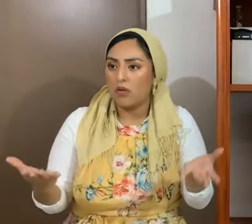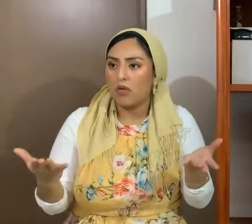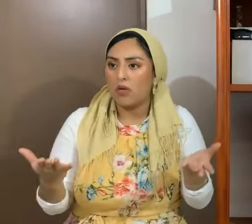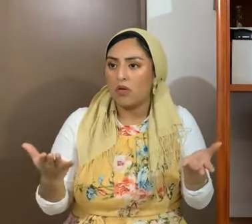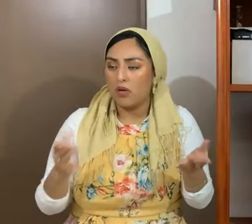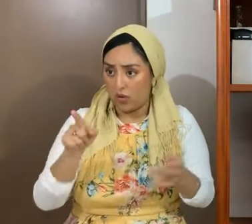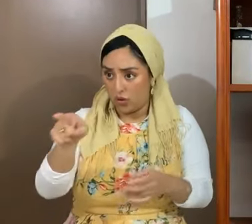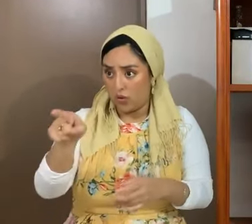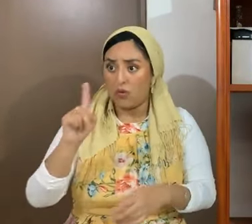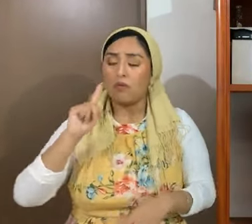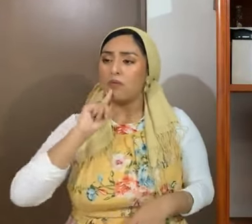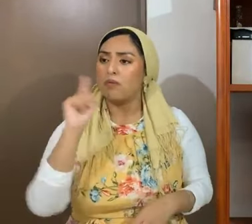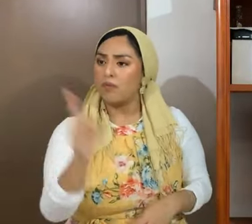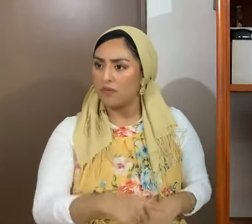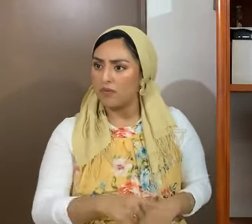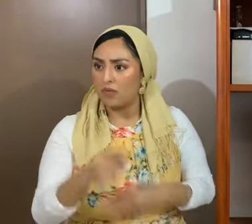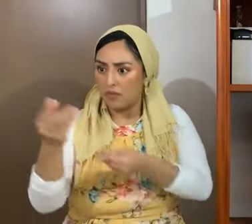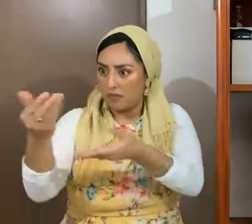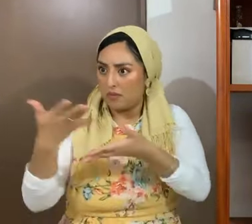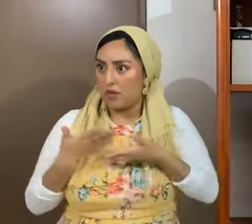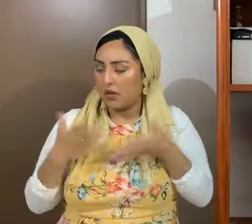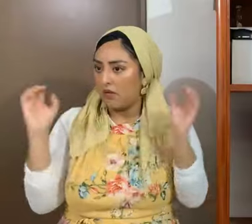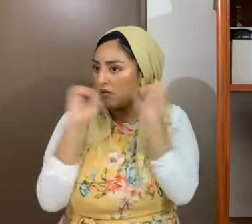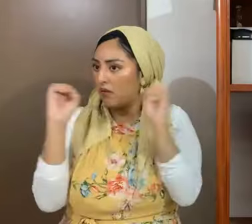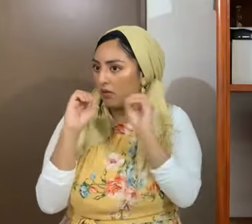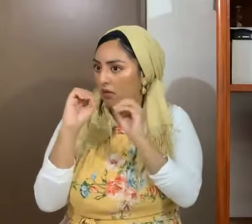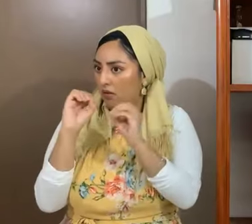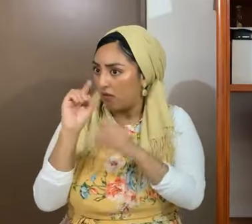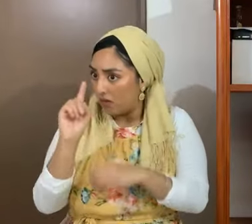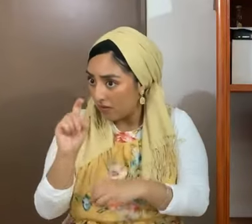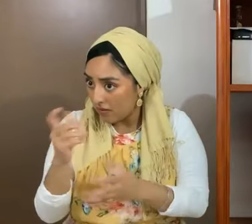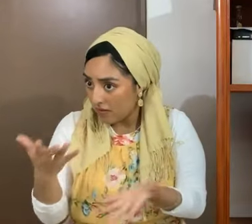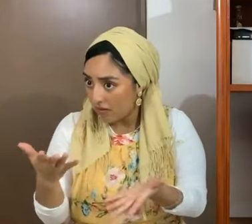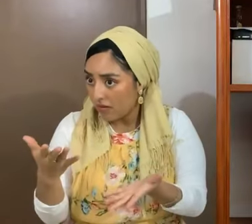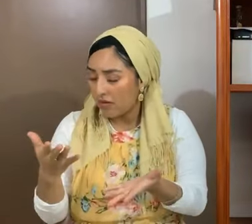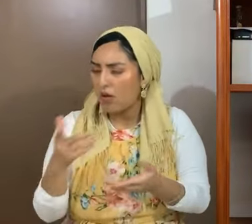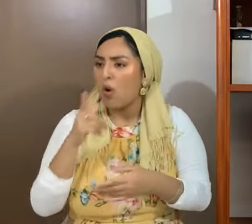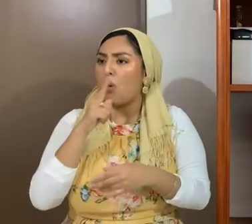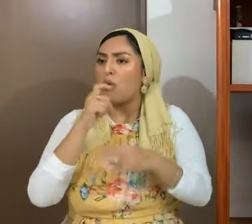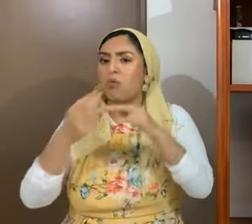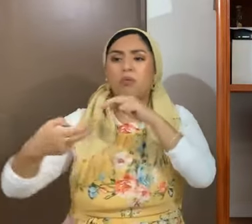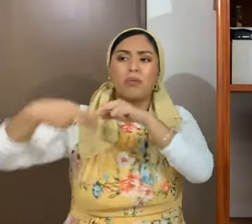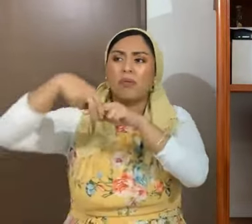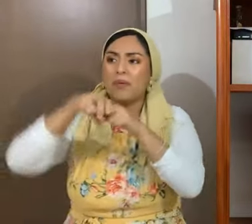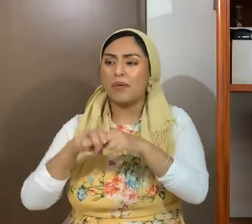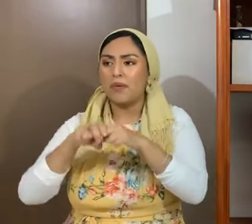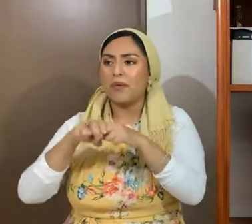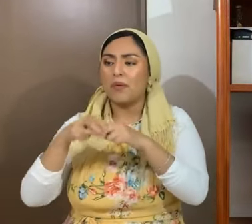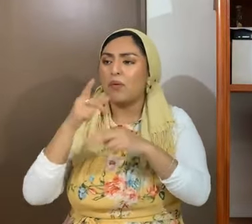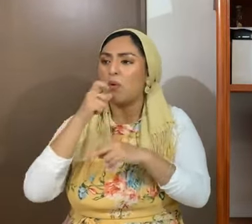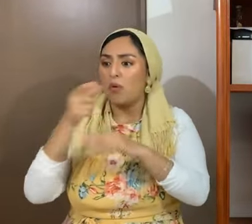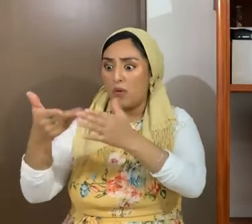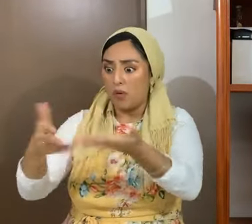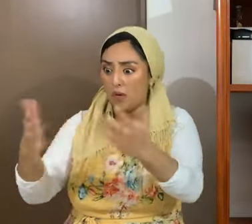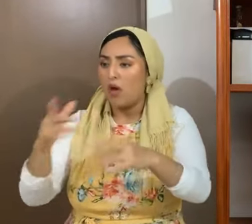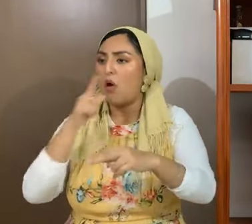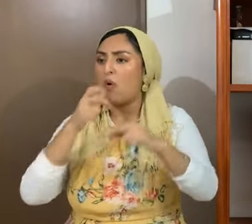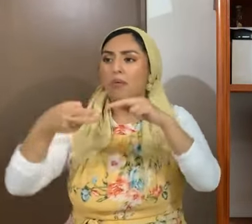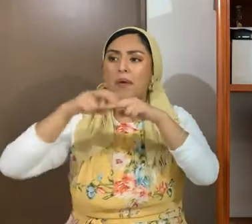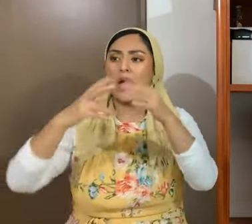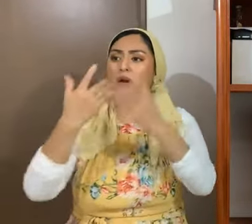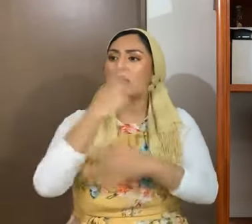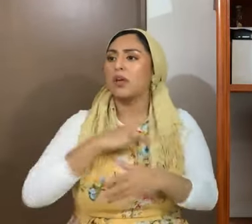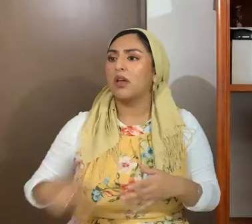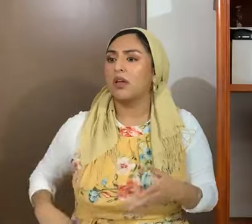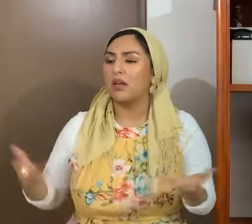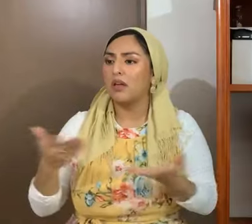este negocio ordenado por mi señor el rey sin haberlo declarado a tus siervos. ¿Quién se había de sentar en el trono de mi señor el rey después de él? Entonces